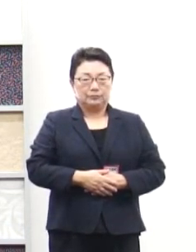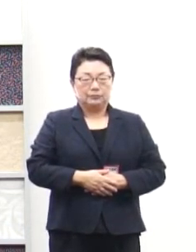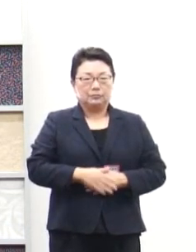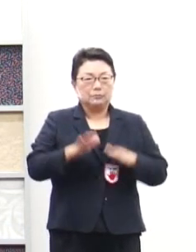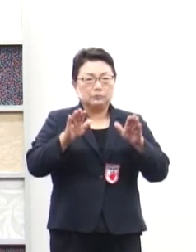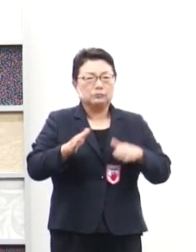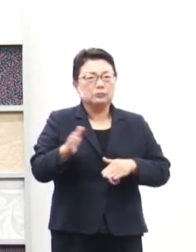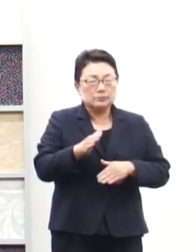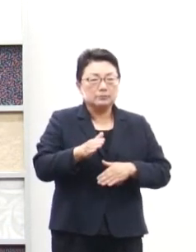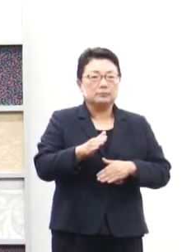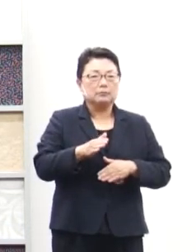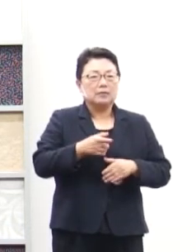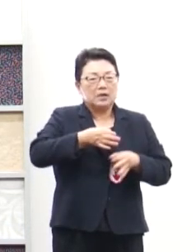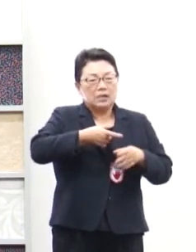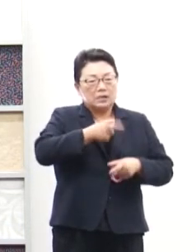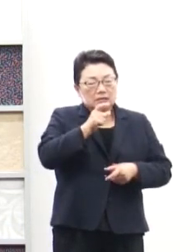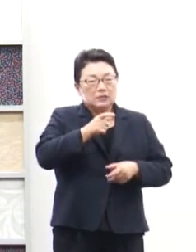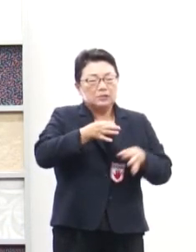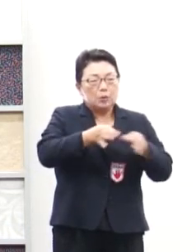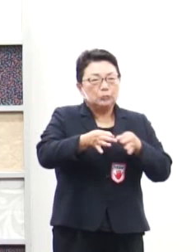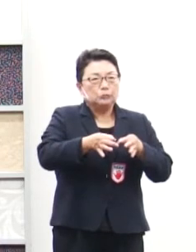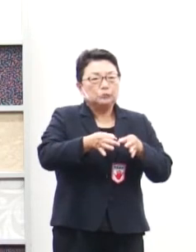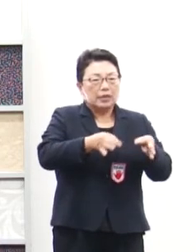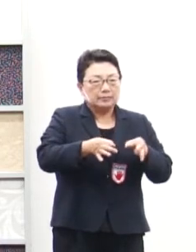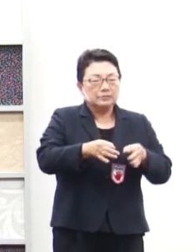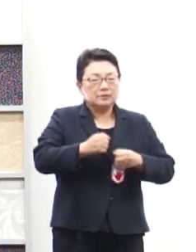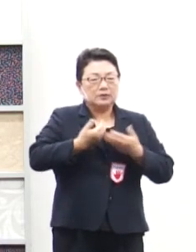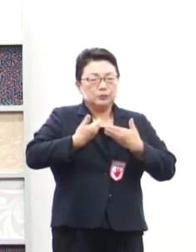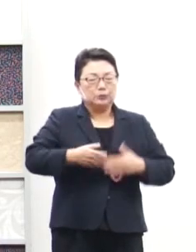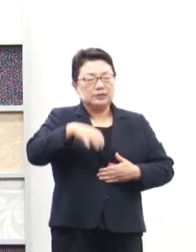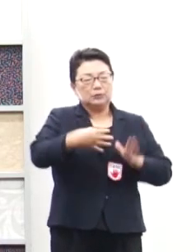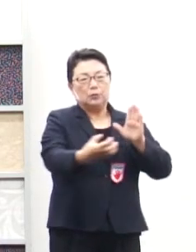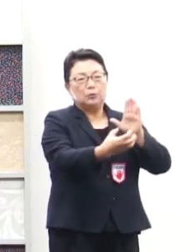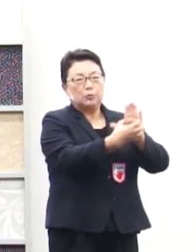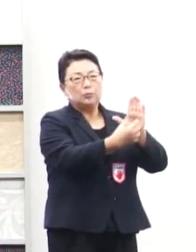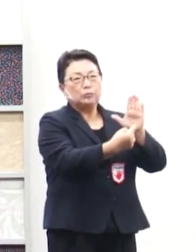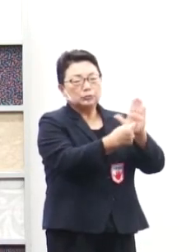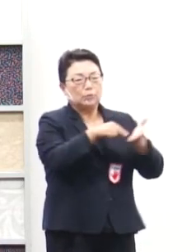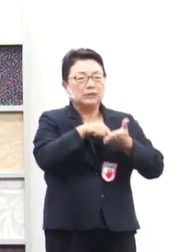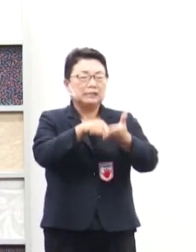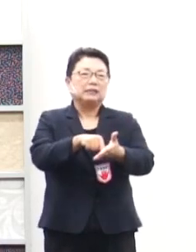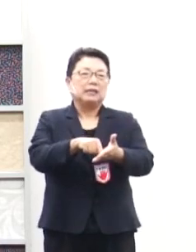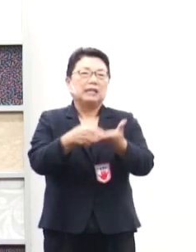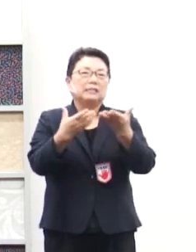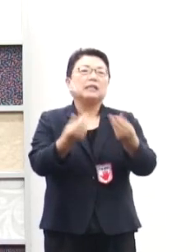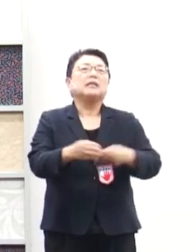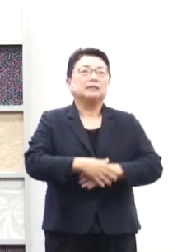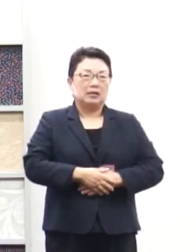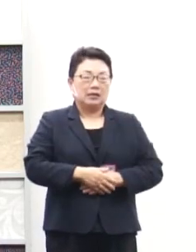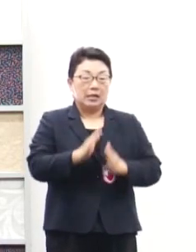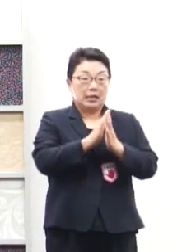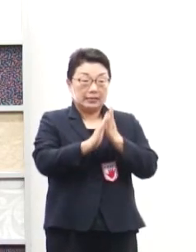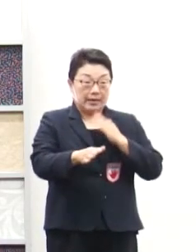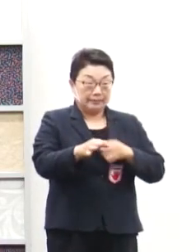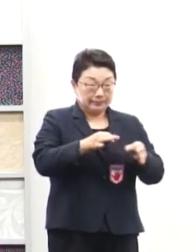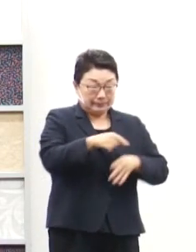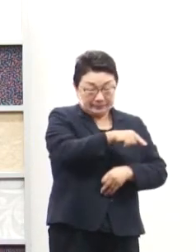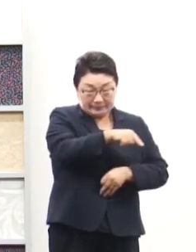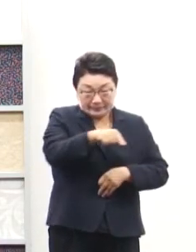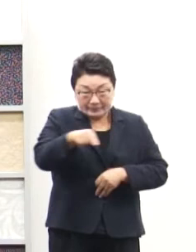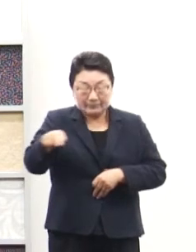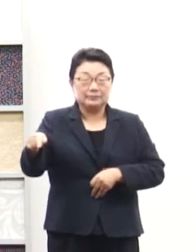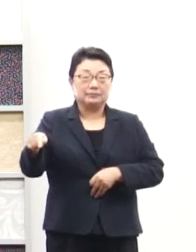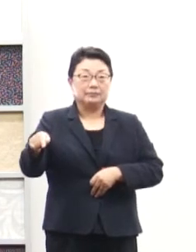般大変多くの飲食店にグリーンゾーン認証の申請をしていただいた結果として、 県内飲食店の体操